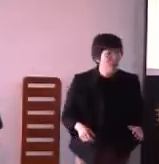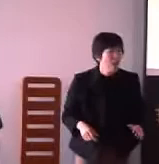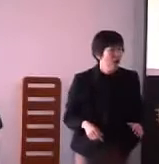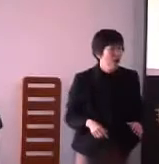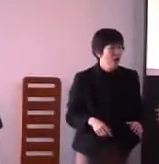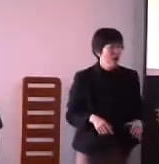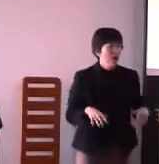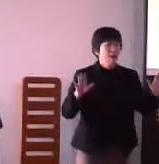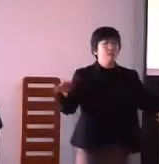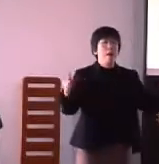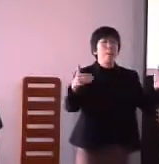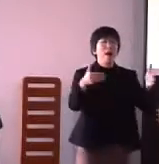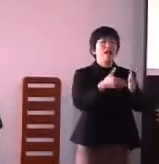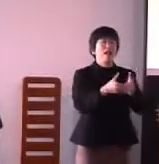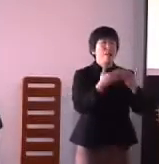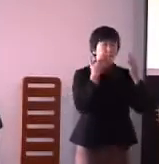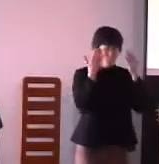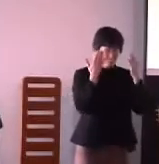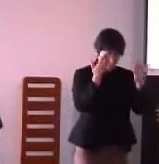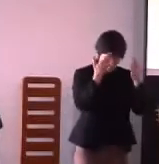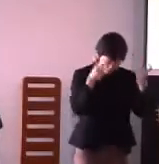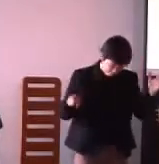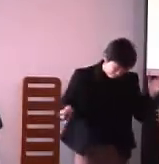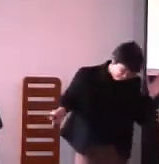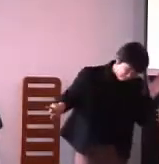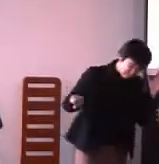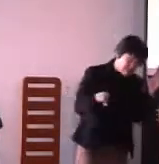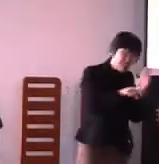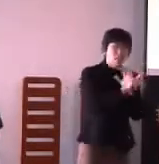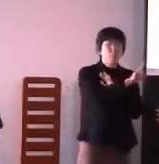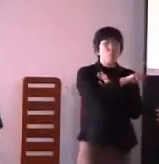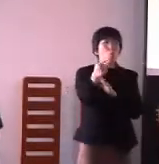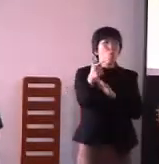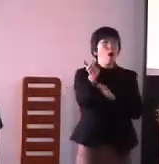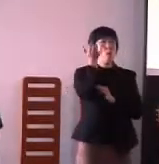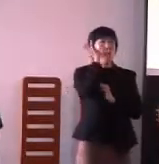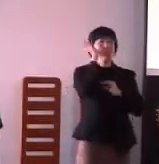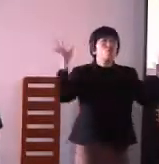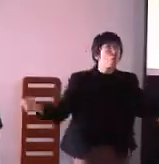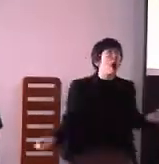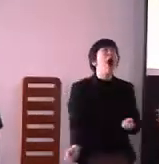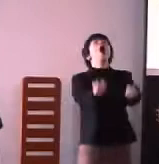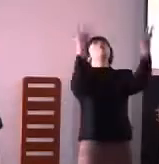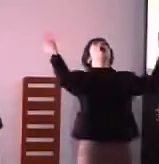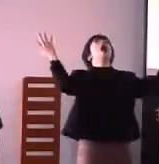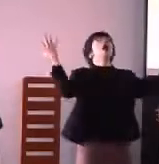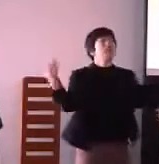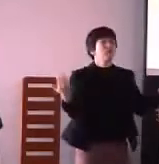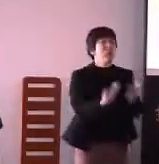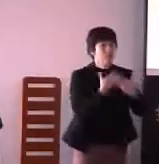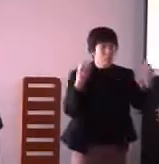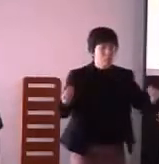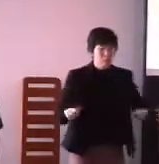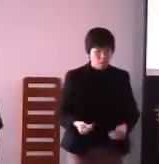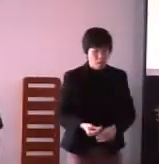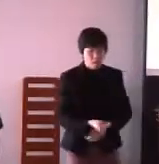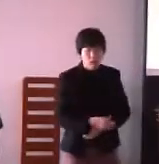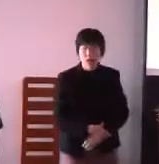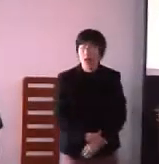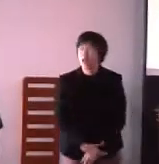で一生懸命にも勉強してはい、泡の水、水の泡反対